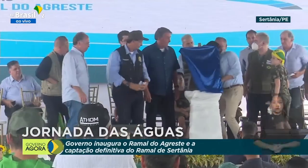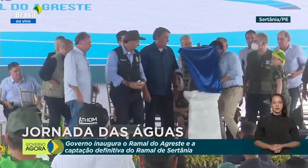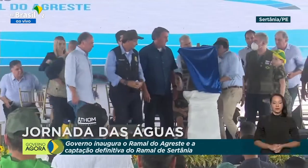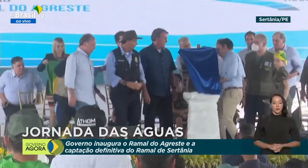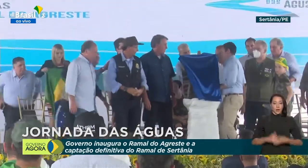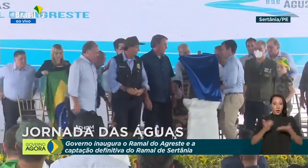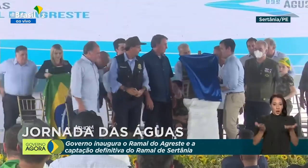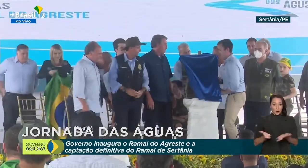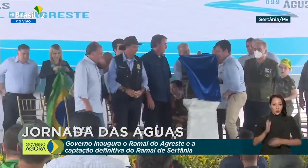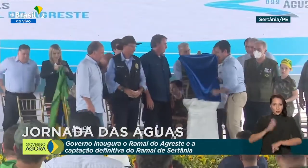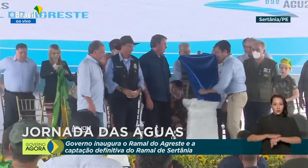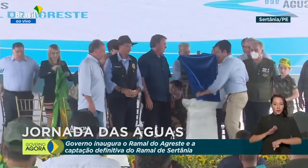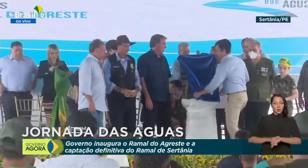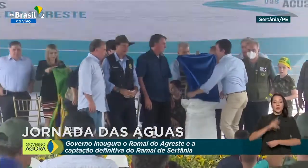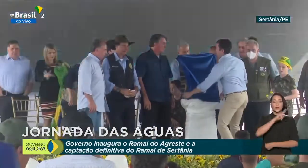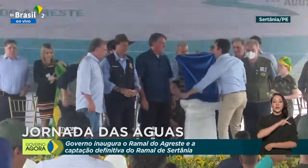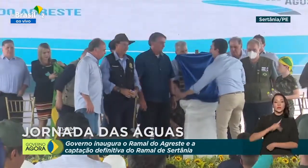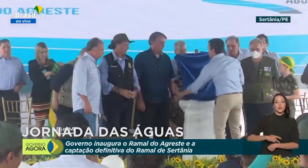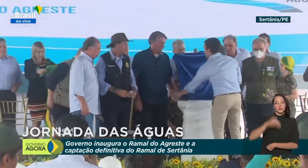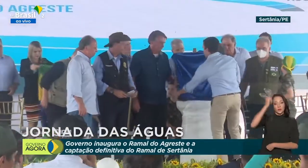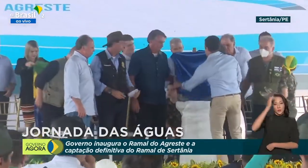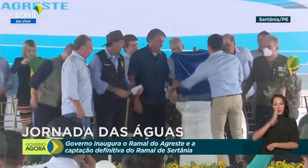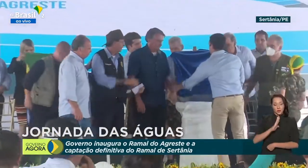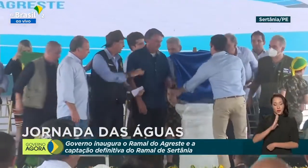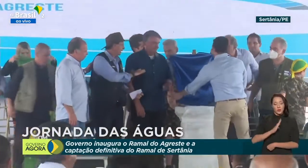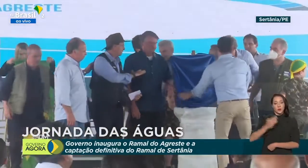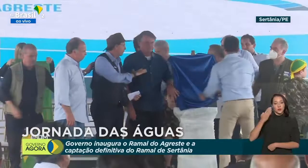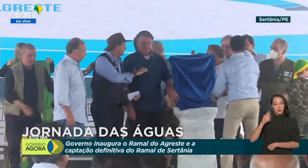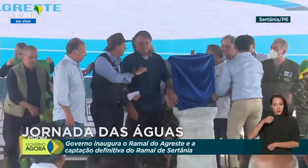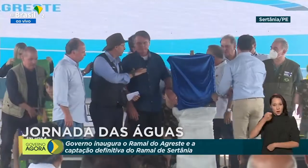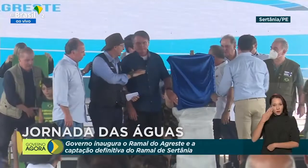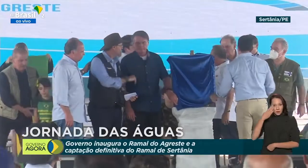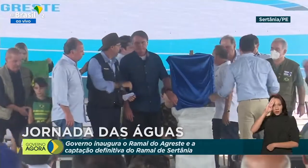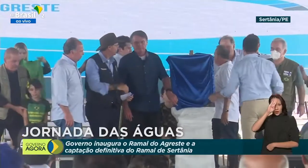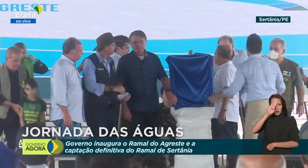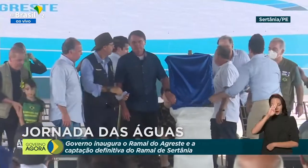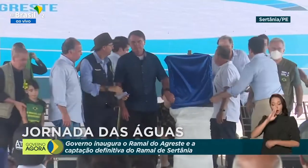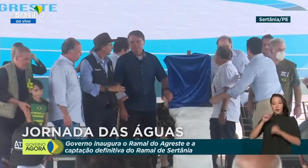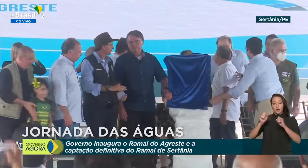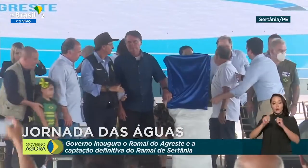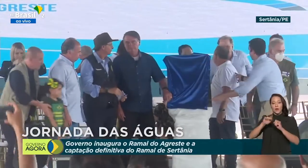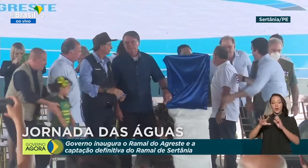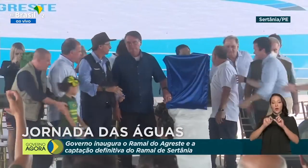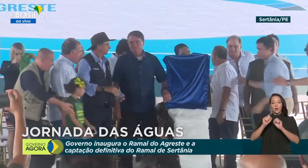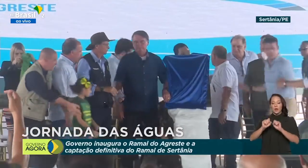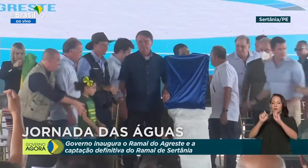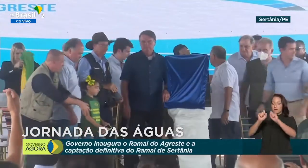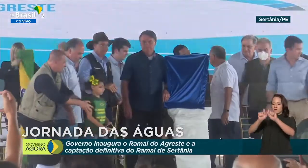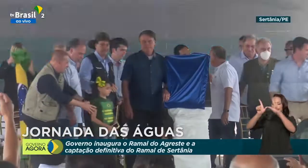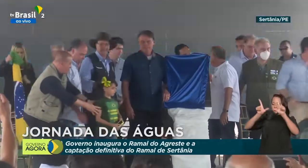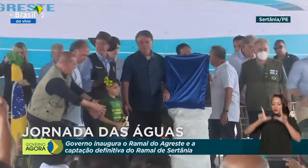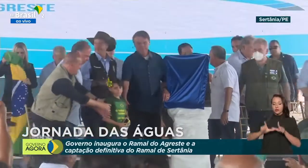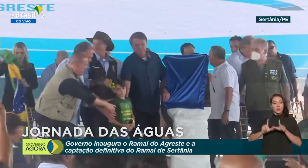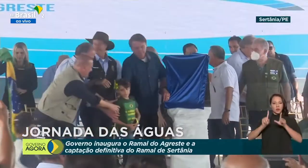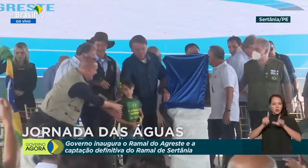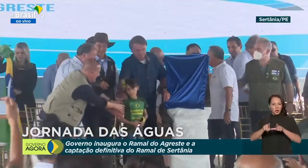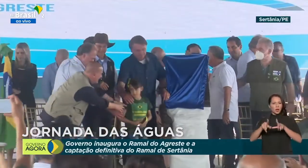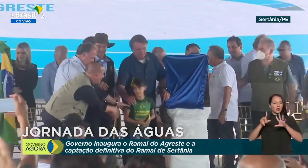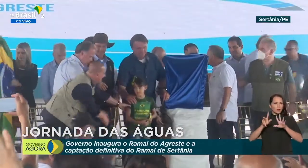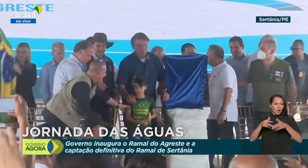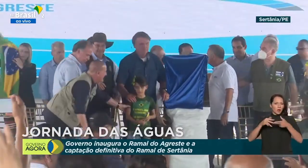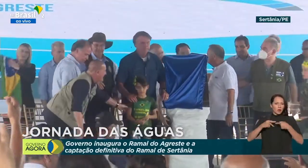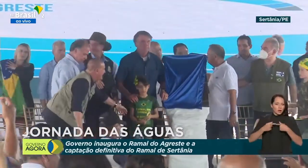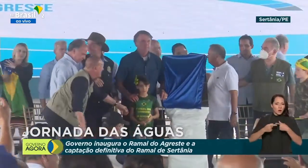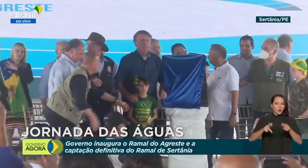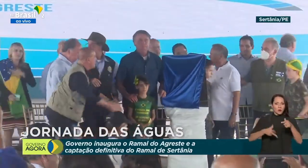Neste momento, o presidente da República, Jair Bolsonaro, descerra a placa alusiva à inauguração da barragem